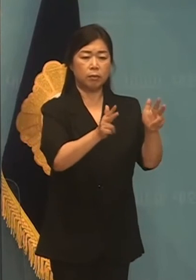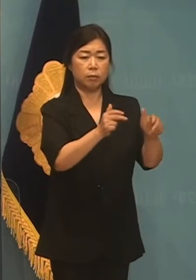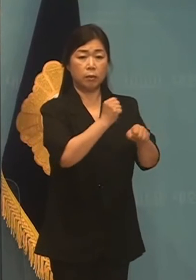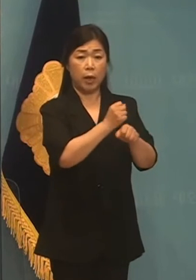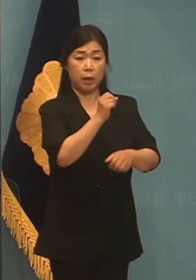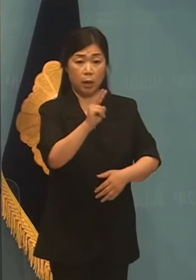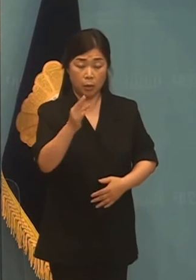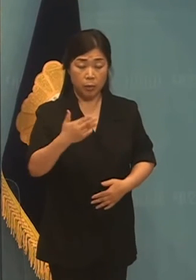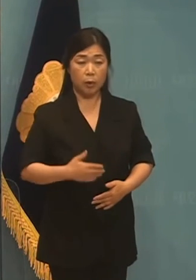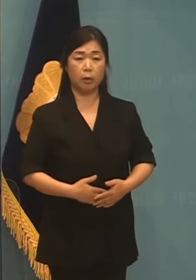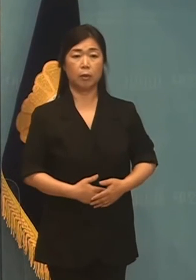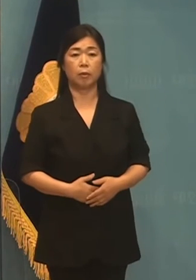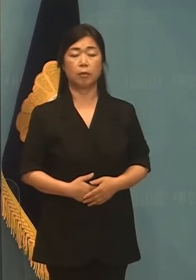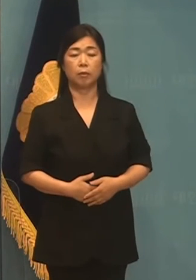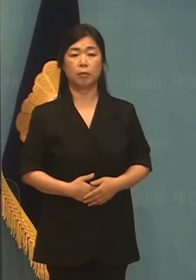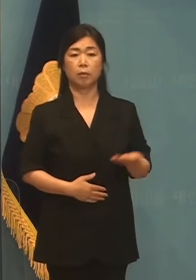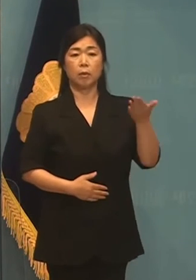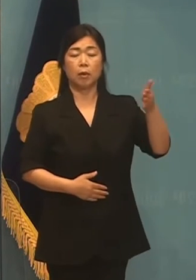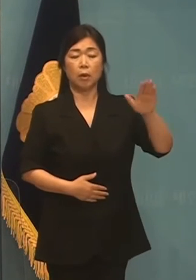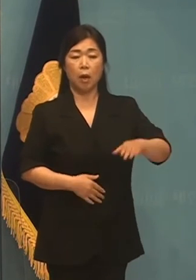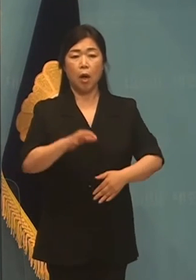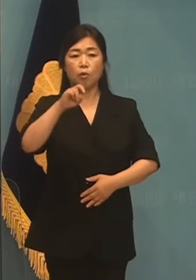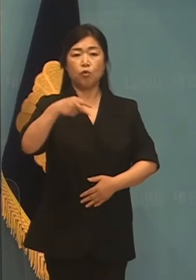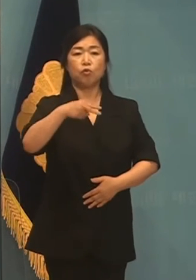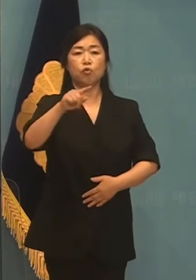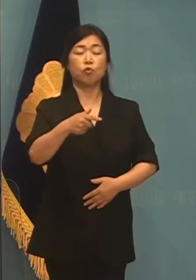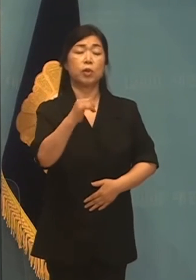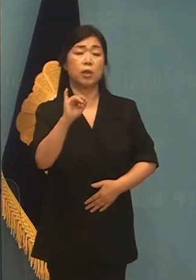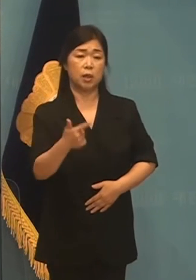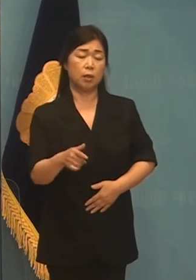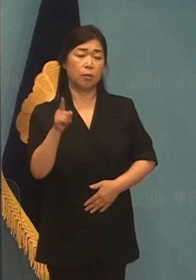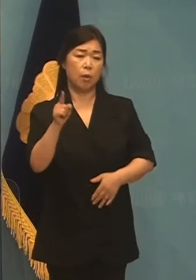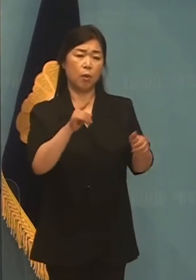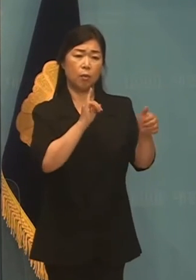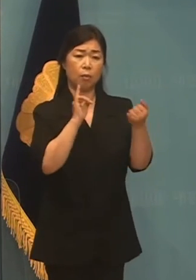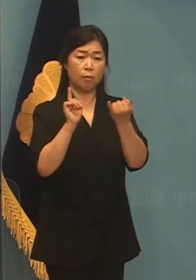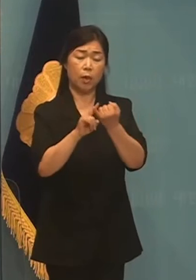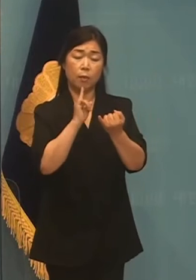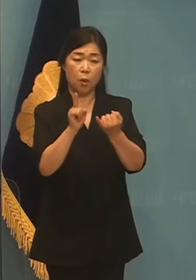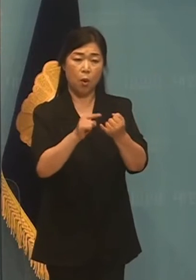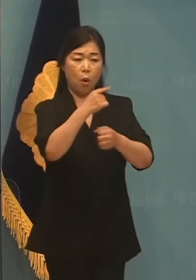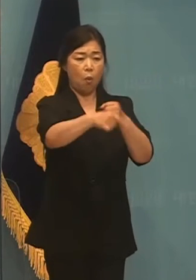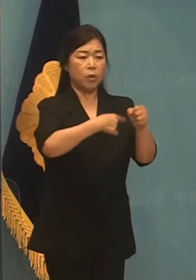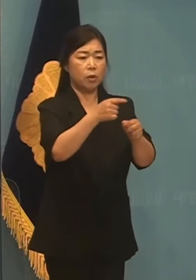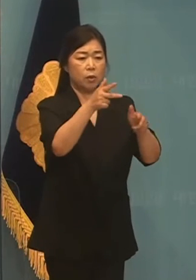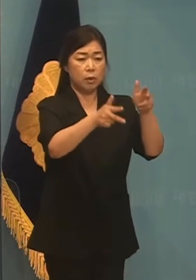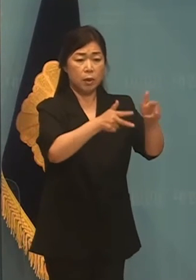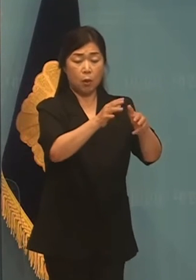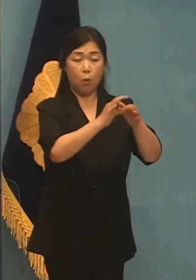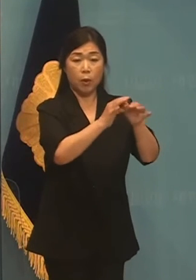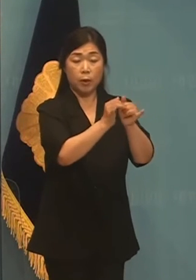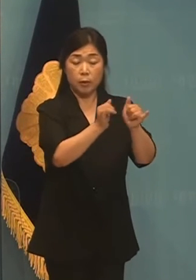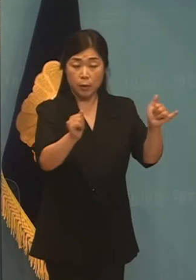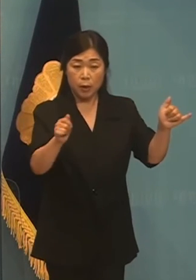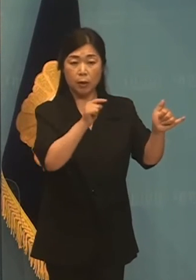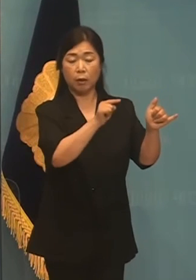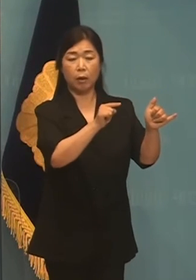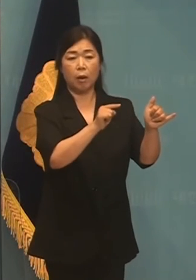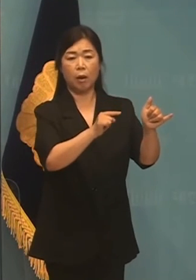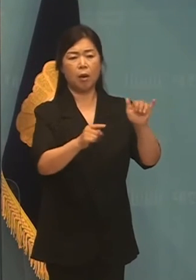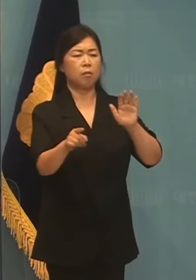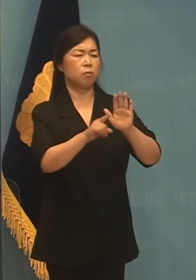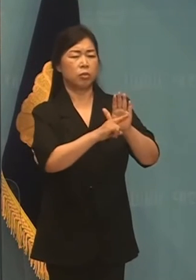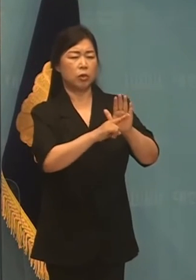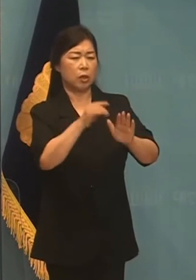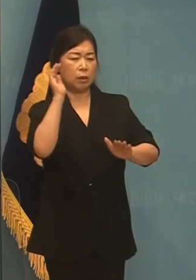재가동해야 합니다. 그런데 윤순진은 원전 산업 관계자들을 향해 부정적